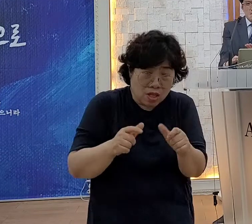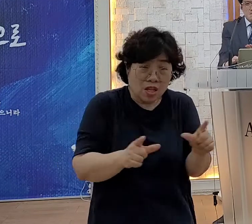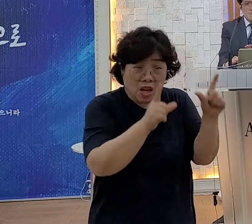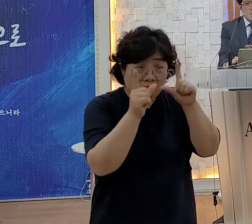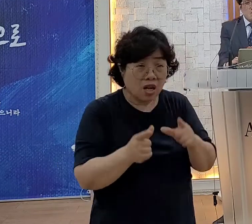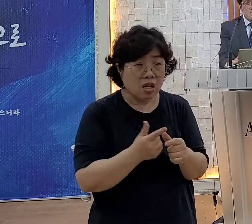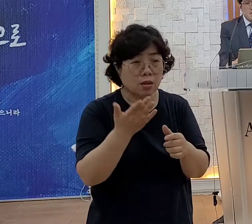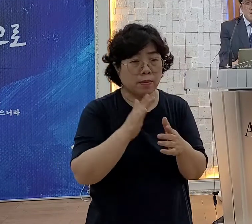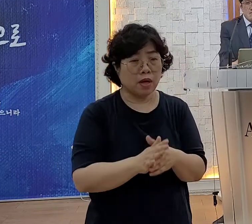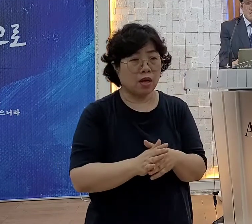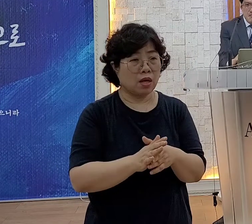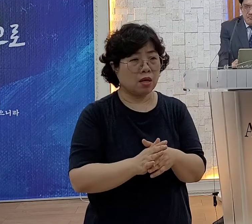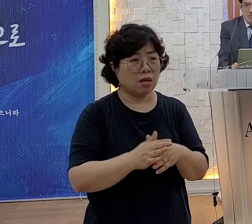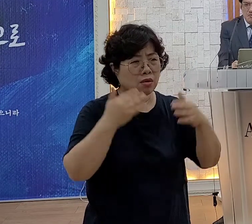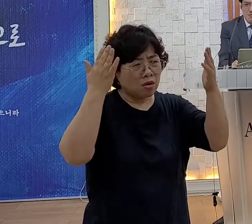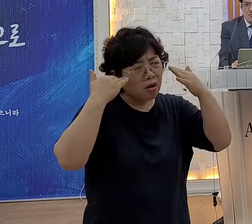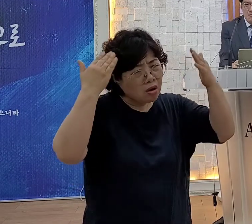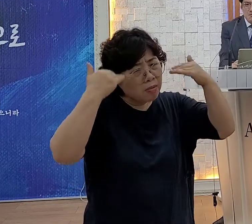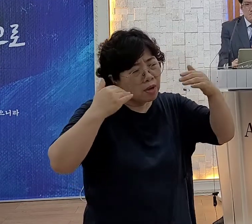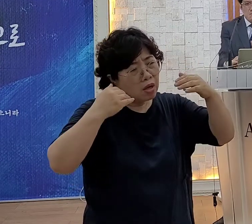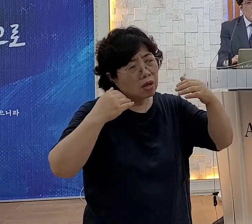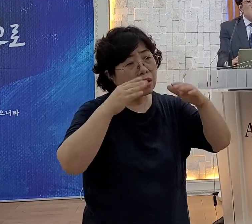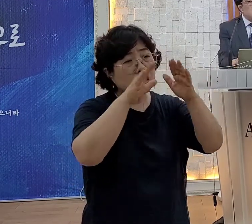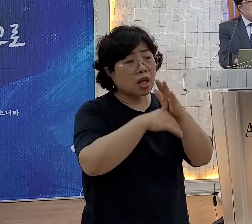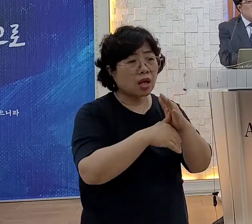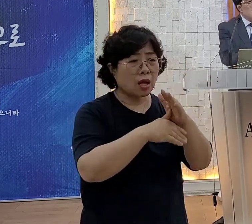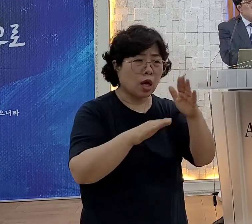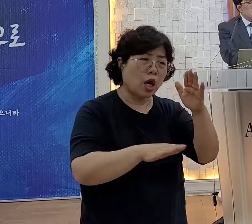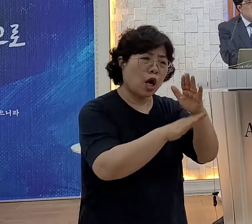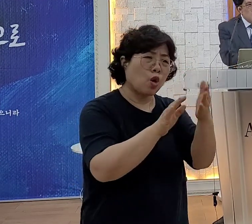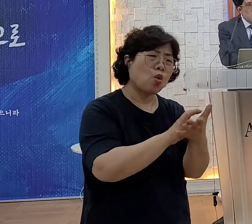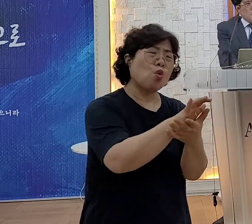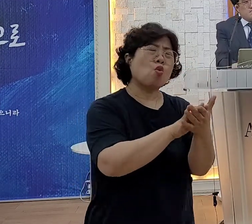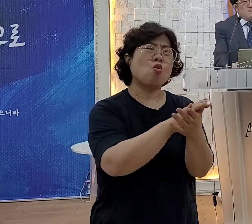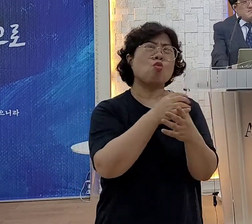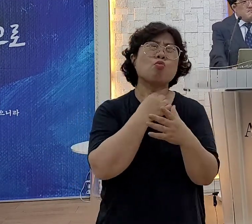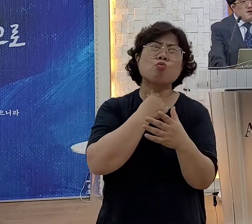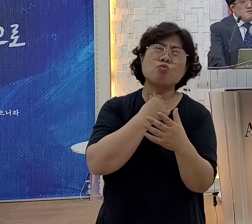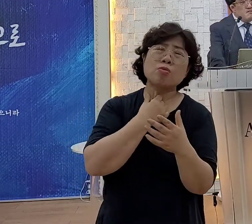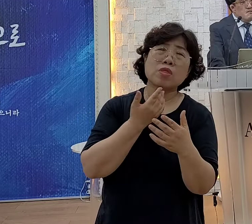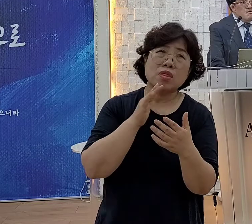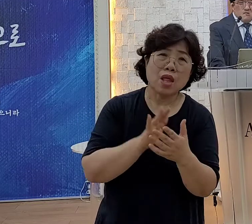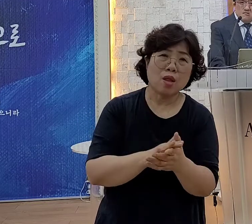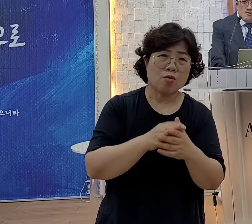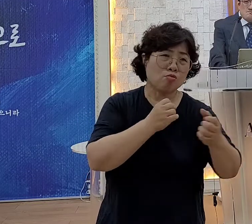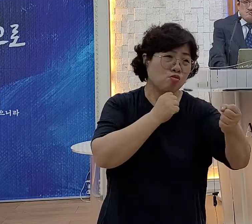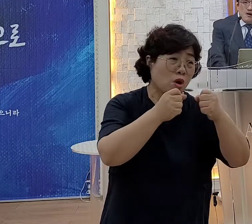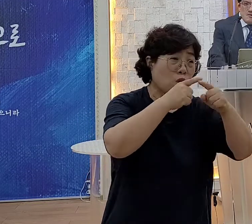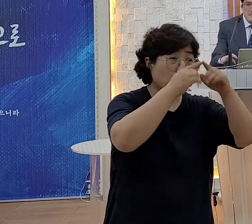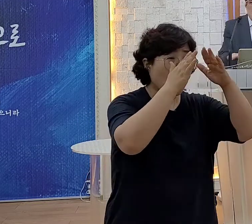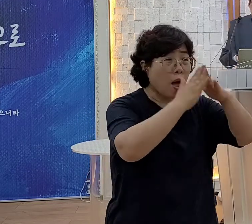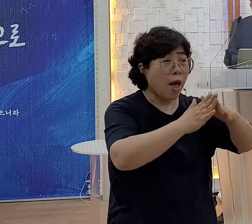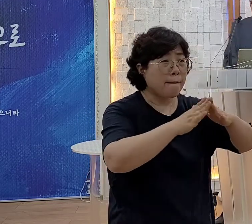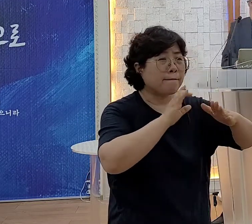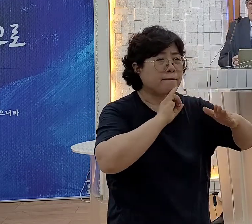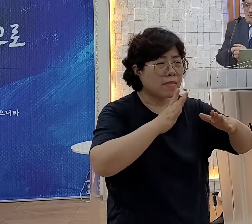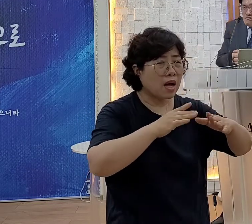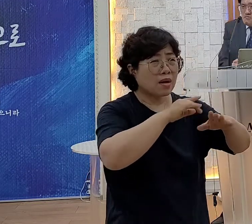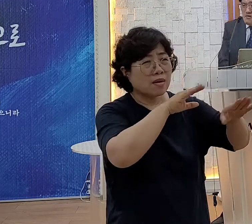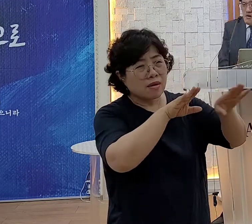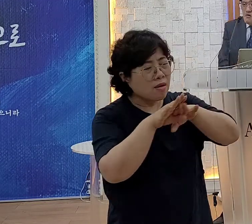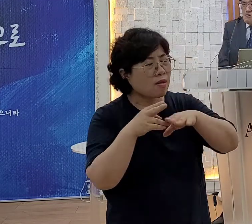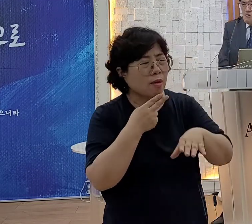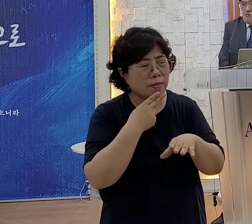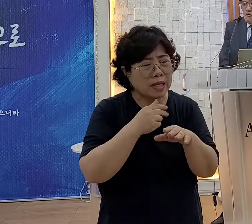그리고 이 여름철에 말이죠. 덥고 또 가족들하고 또 휴가도 가보고 싶고 막. 근데 이 추위를 한번 안 빠지고 온다는 게